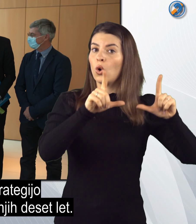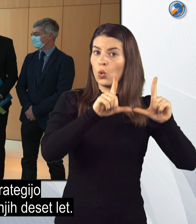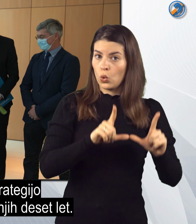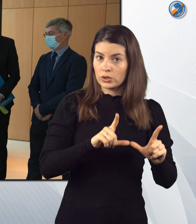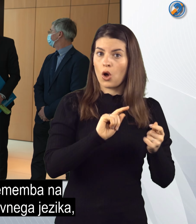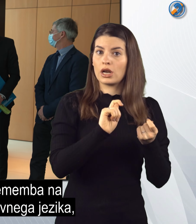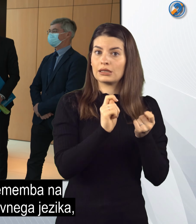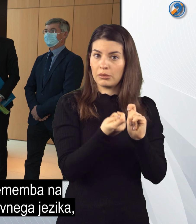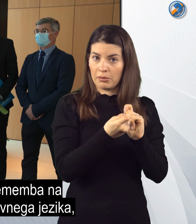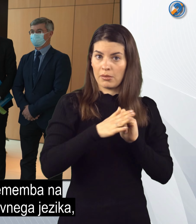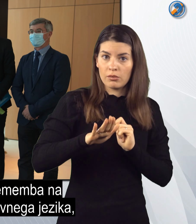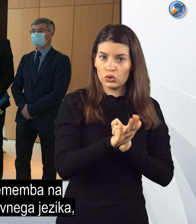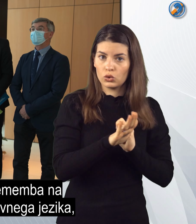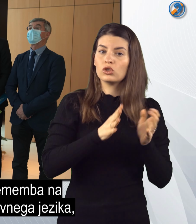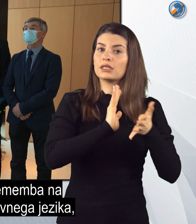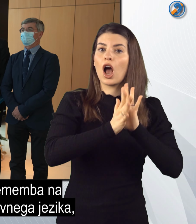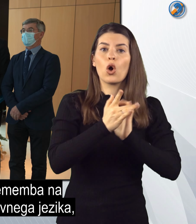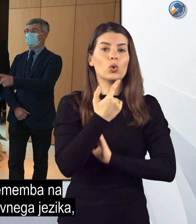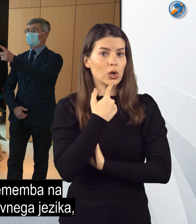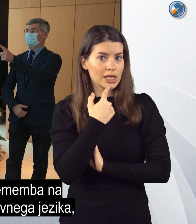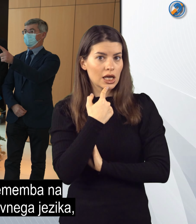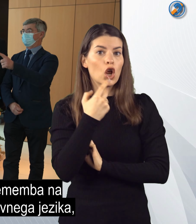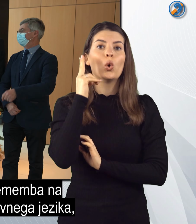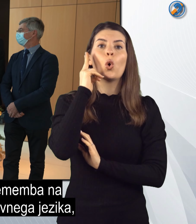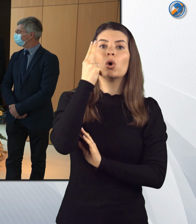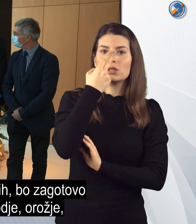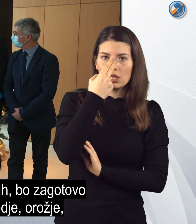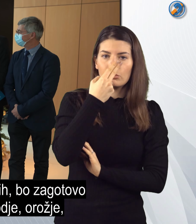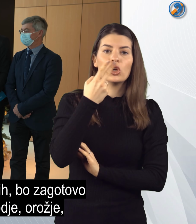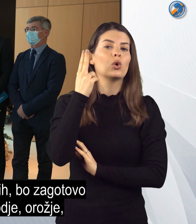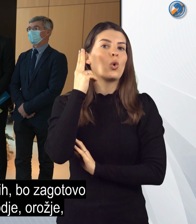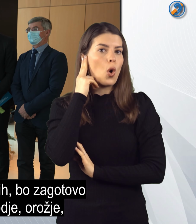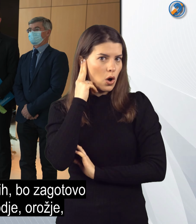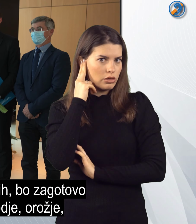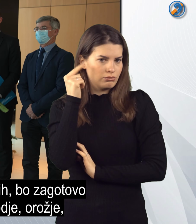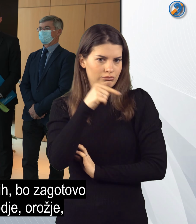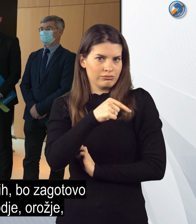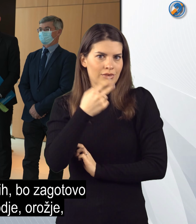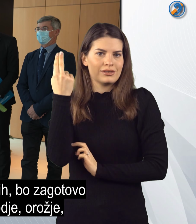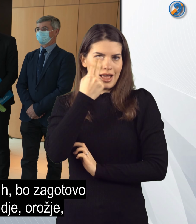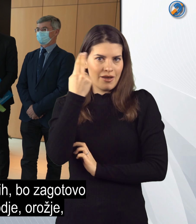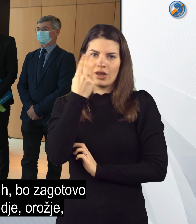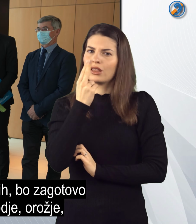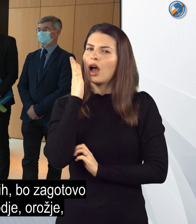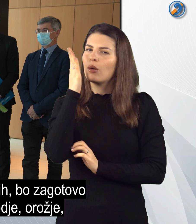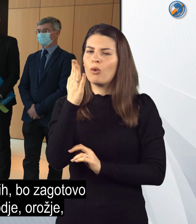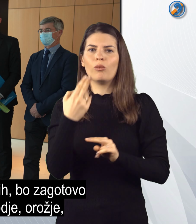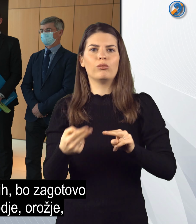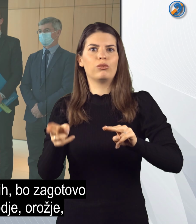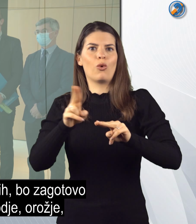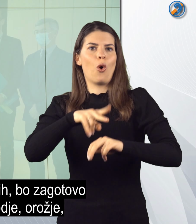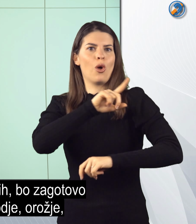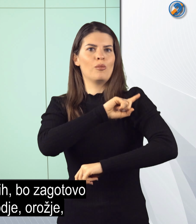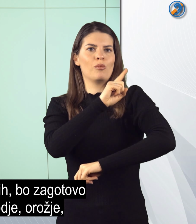In ustavna sprememba na področju znakovnega jezika, gluhoslepih, gluhote, zagotovo bo